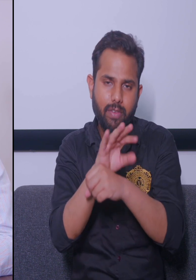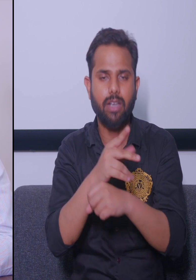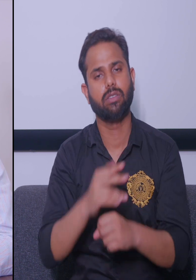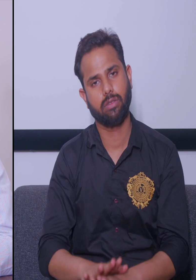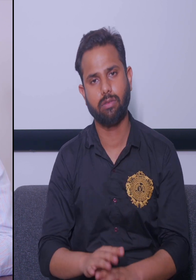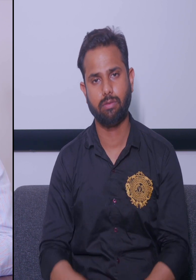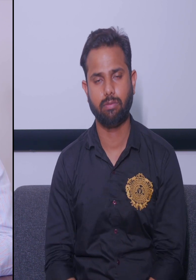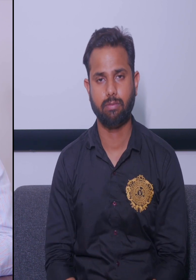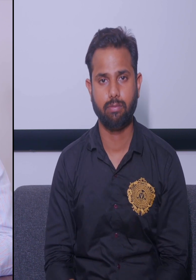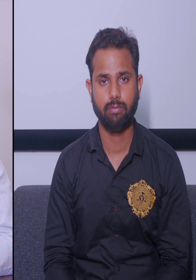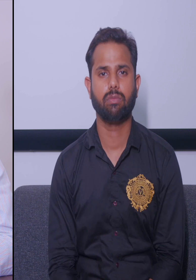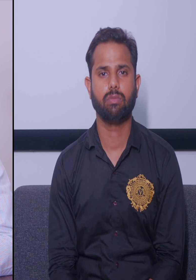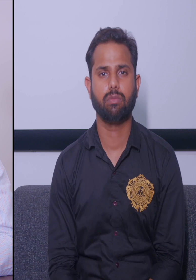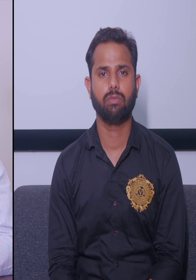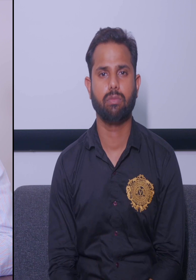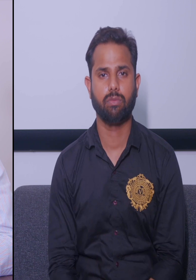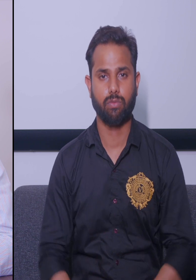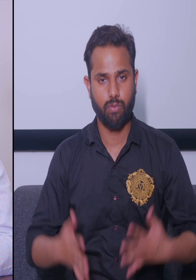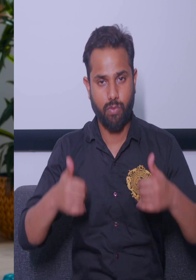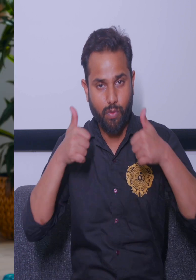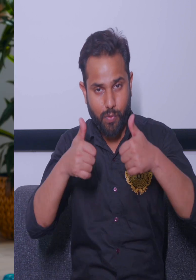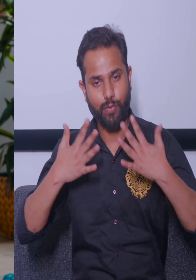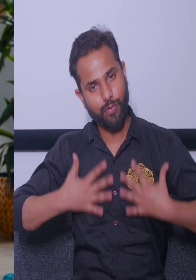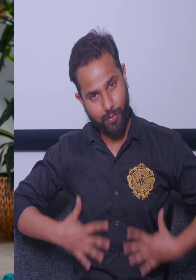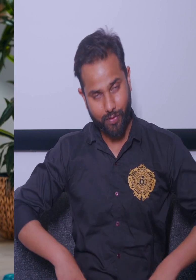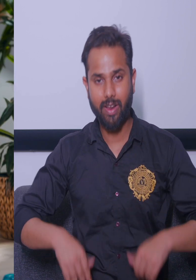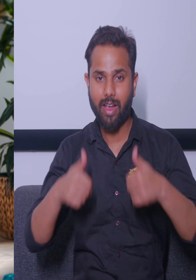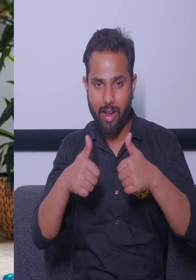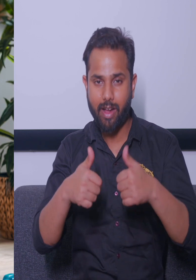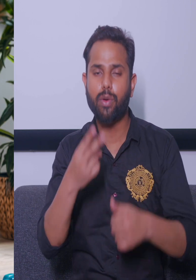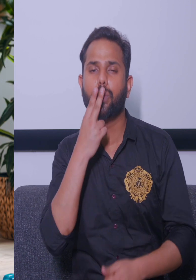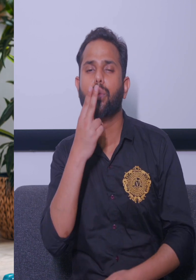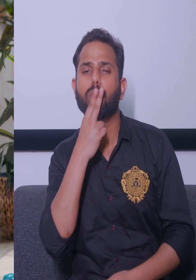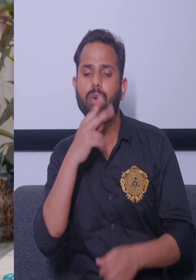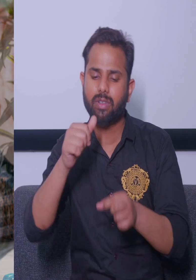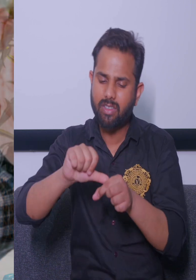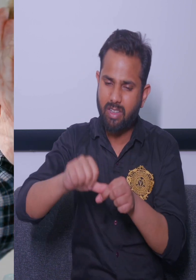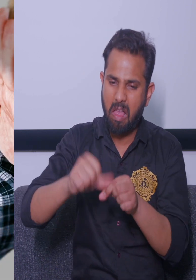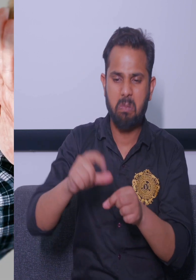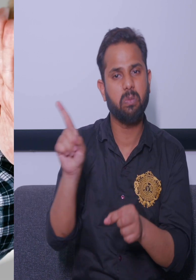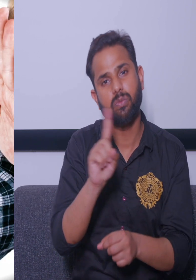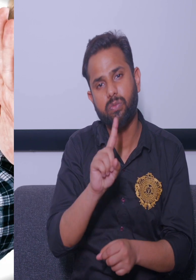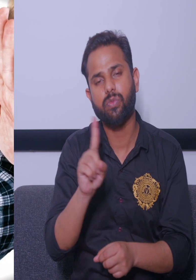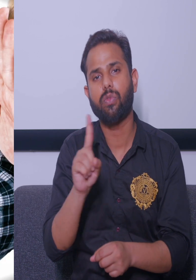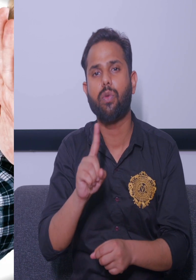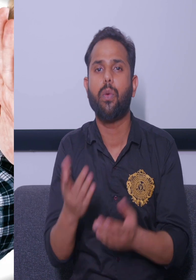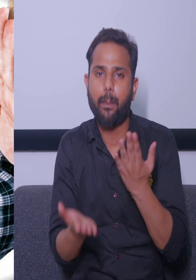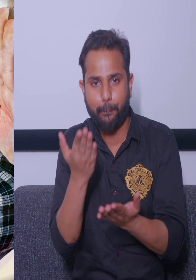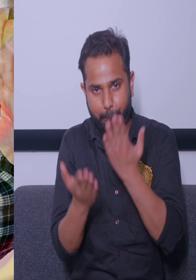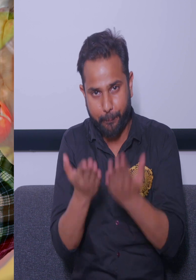लिमिट करें, जैसे कि आइबुप्रोफेन, एस्पिरिन, नेप्रोक्सेन। एक हेल्दी लाइफस्टाइल मेंटेन करें और स्मोकिंग और अल्कोहल को क्विट